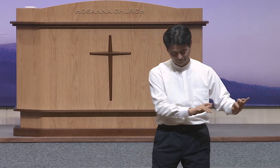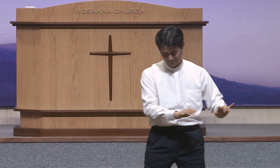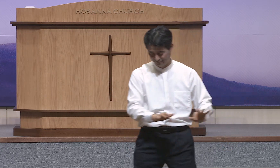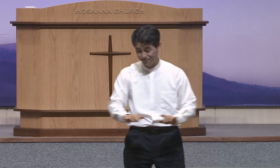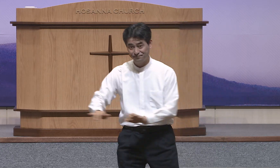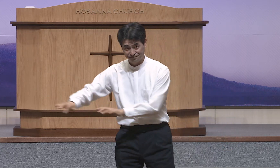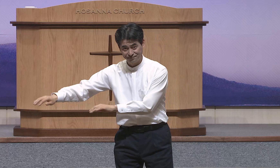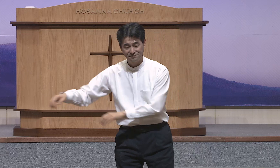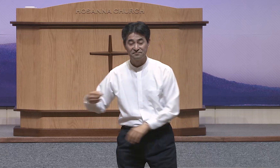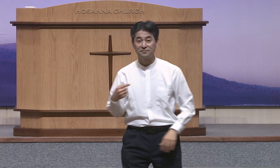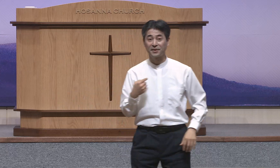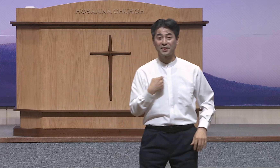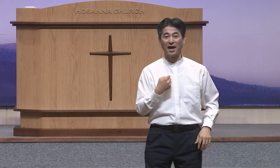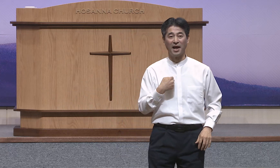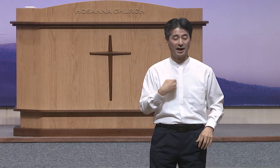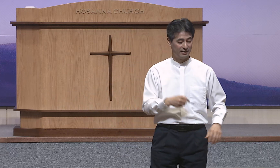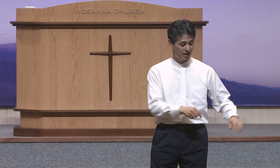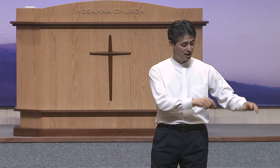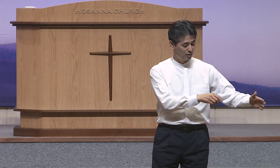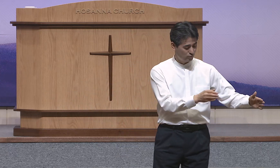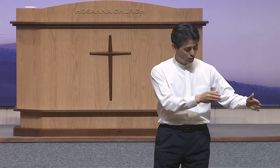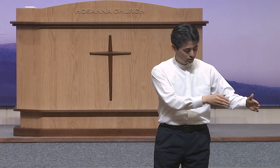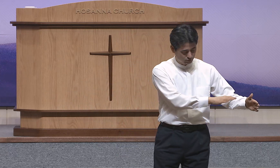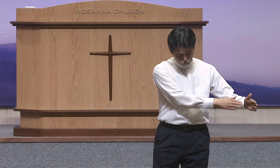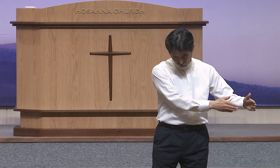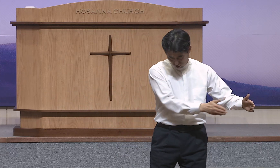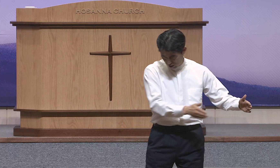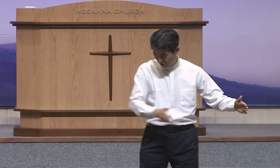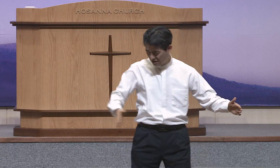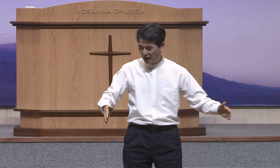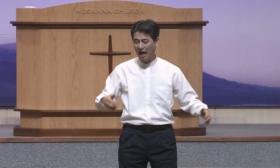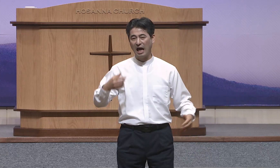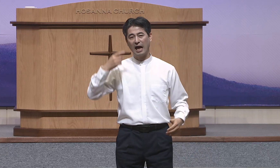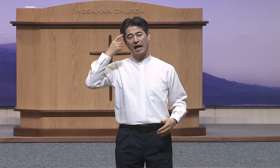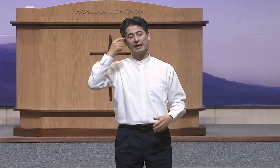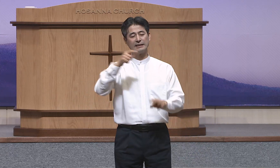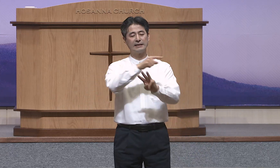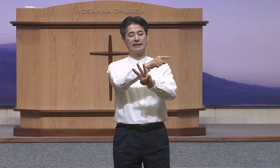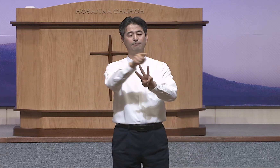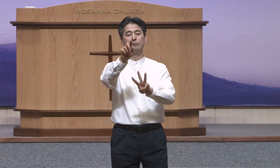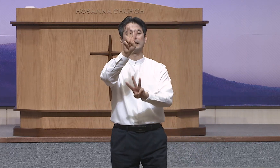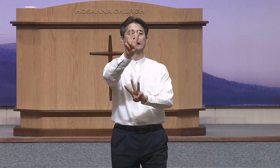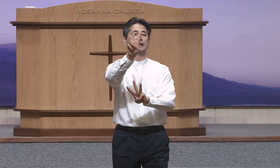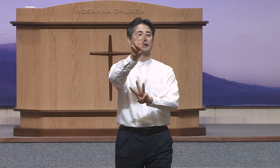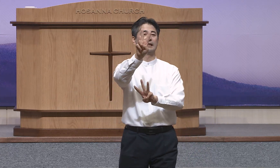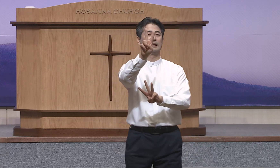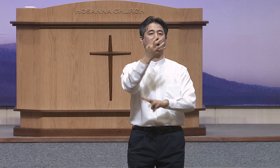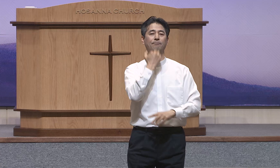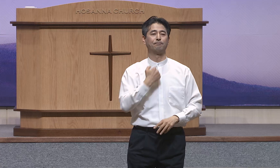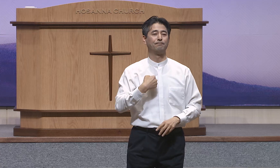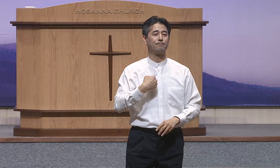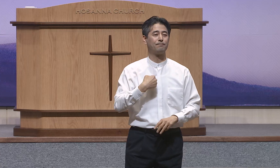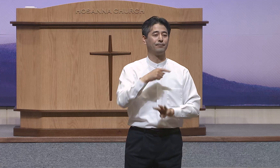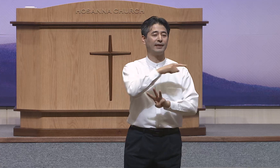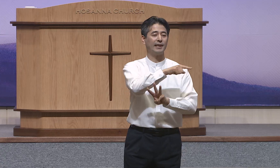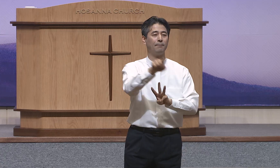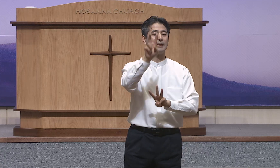따라라라라라 저는 밑에서 쭉 올라가서 한 3분의 2 정도까지는 저는